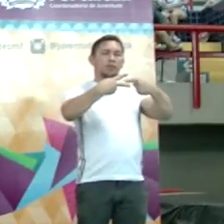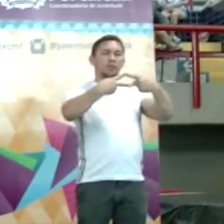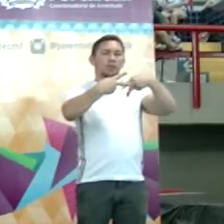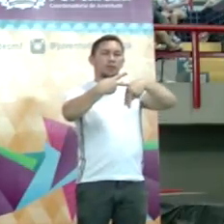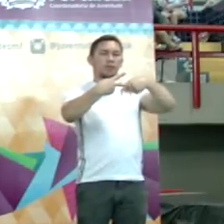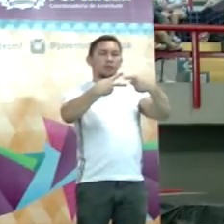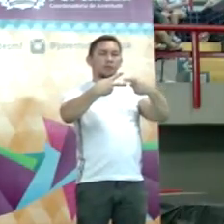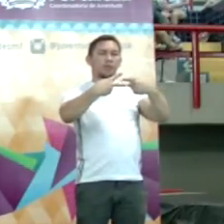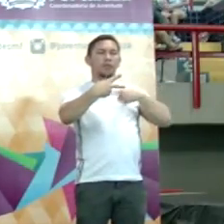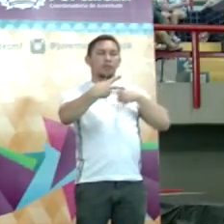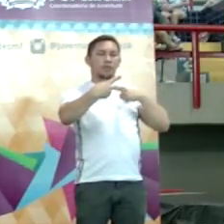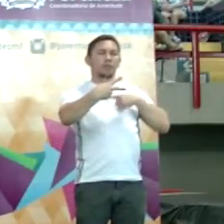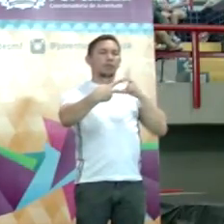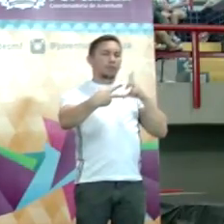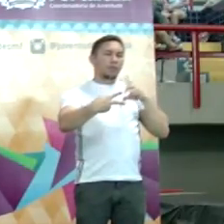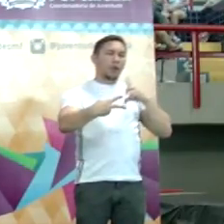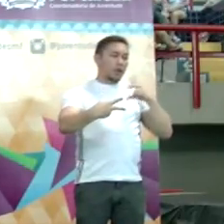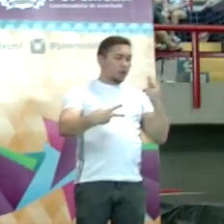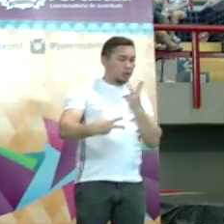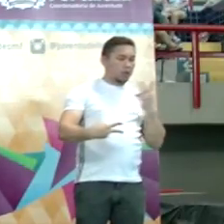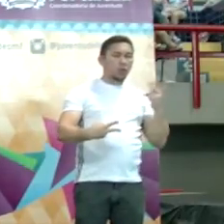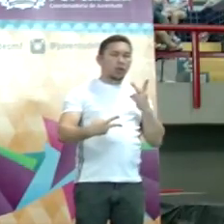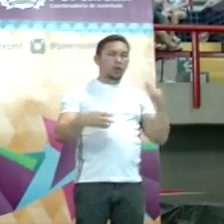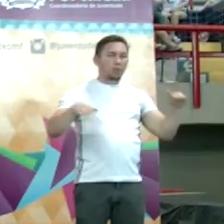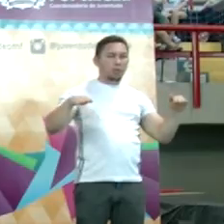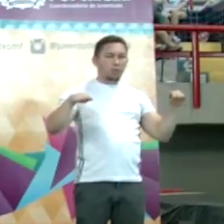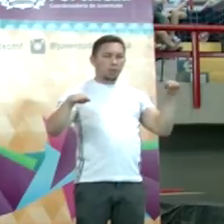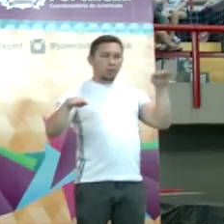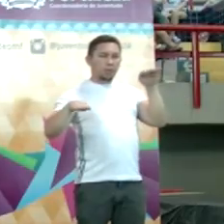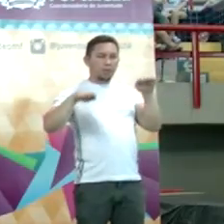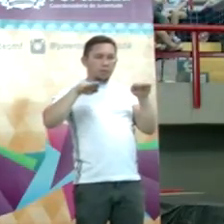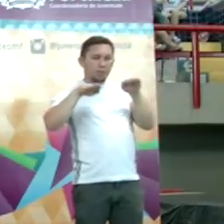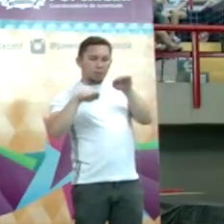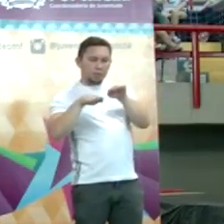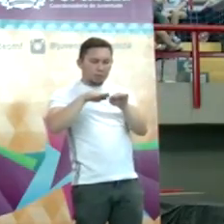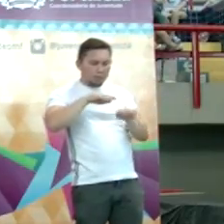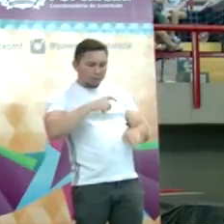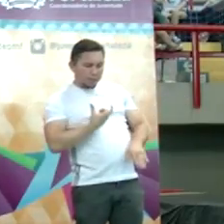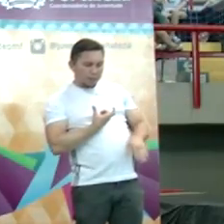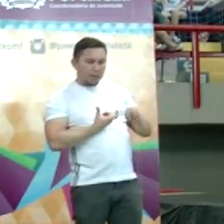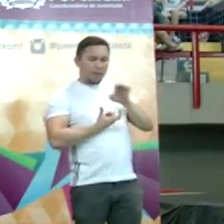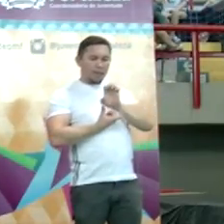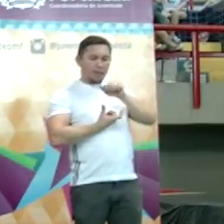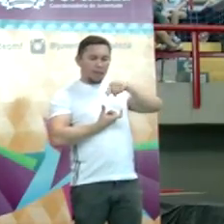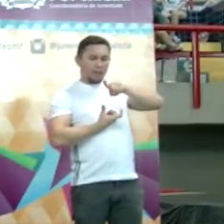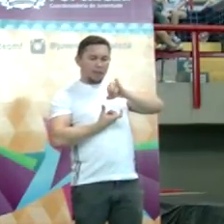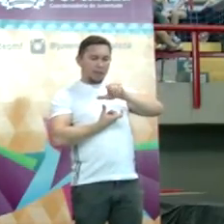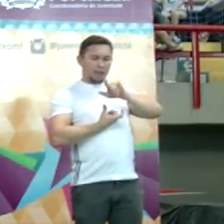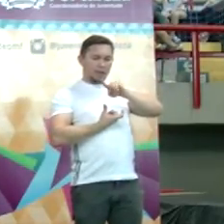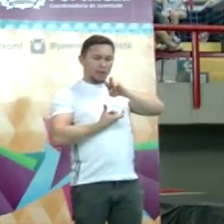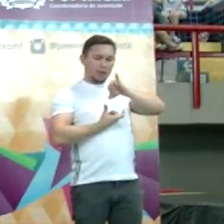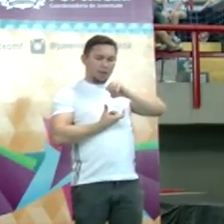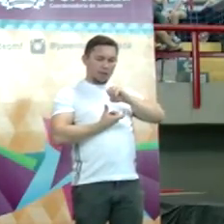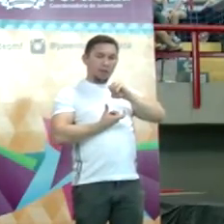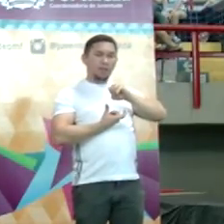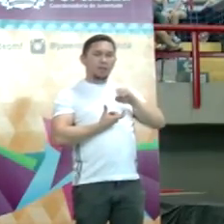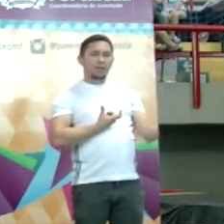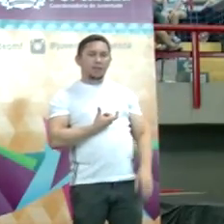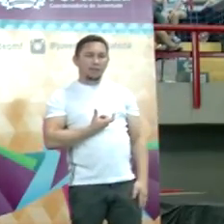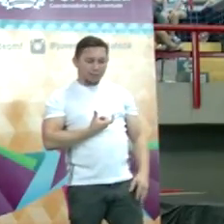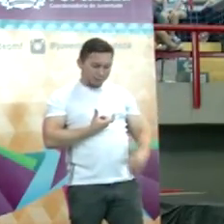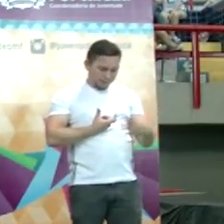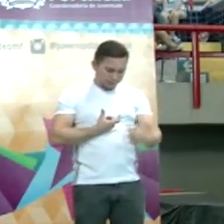elas têm a mesma intensidade e se equilibram. Tu quer dizer, professor, que esse palco em mim